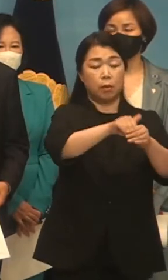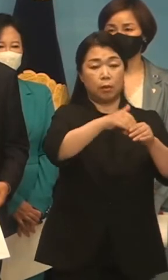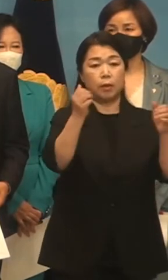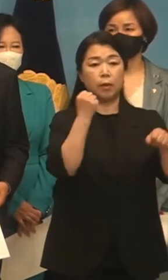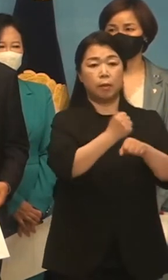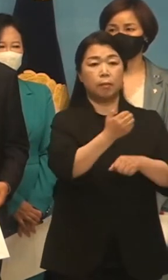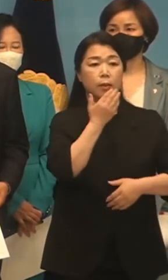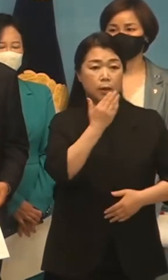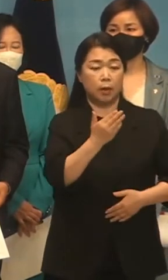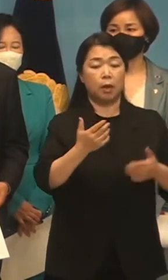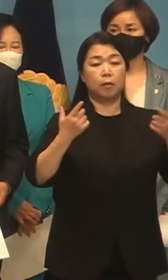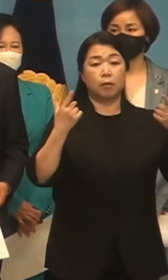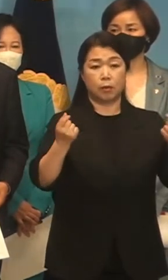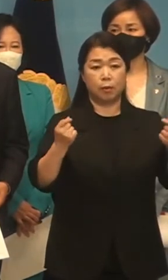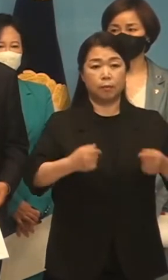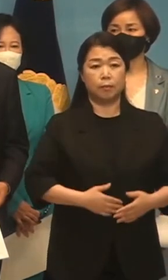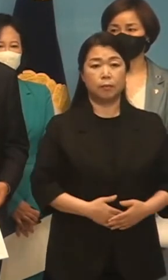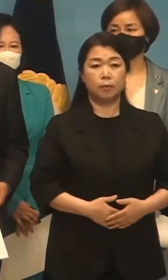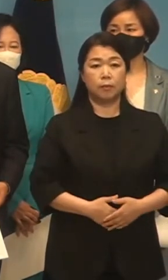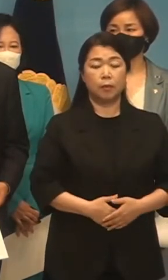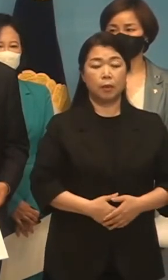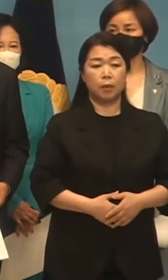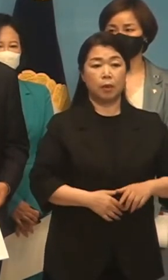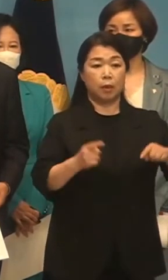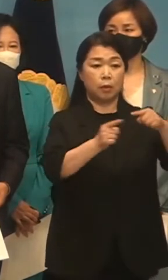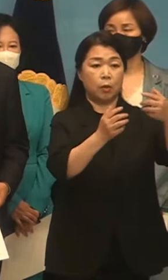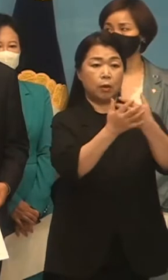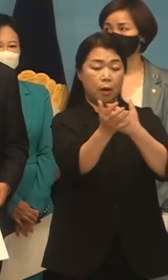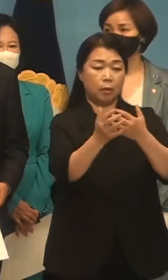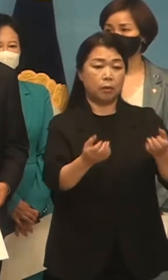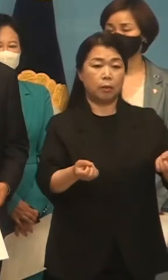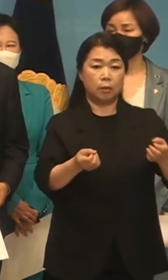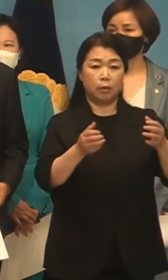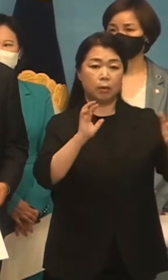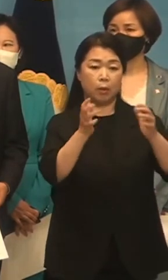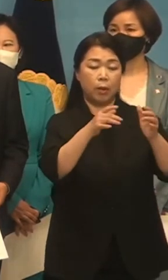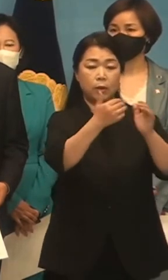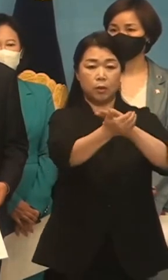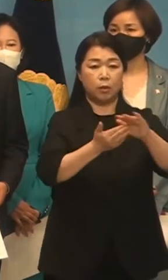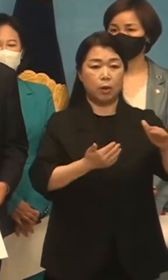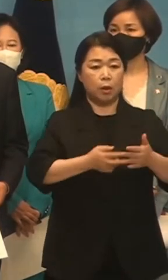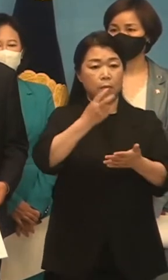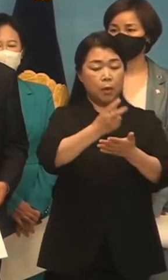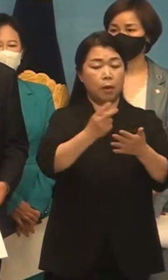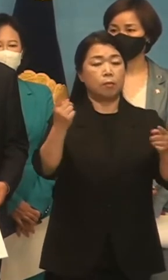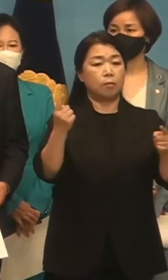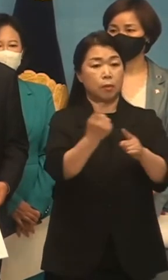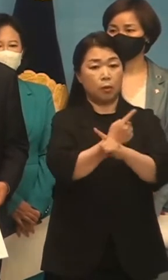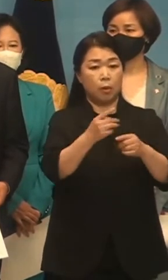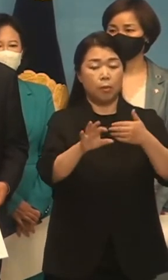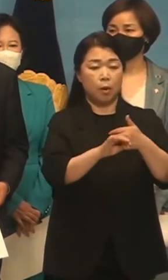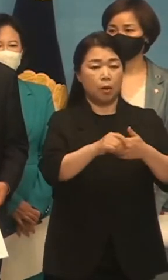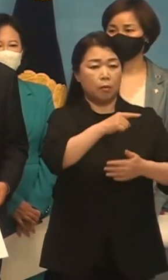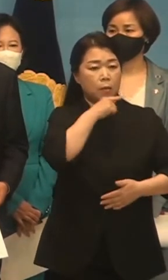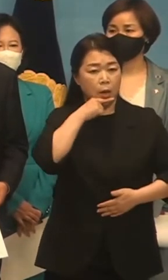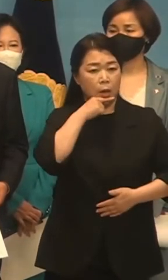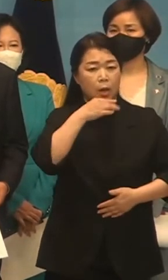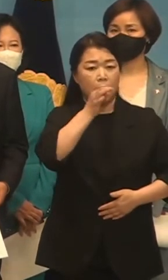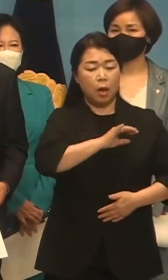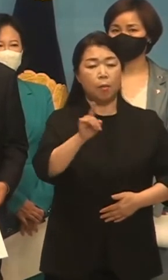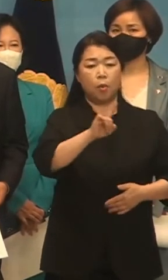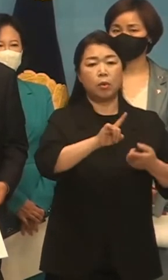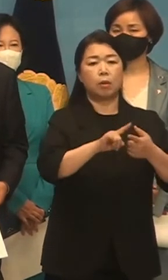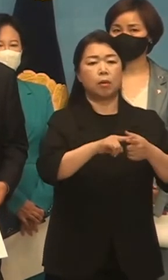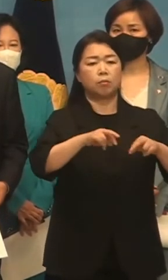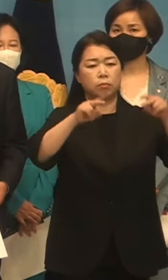있었습니다. 마찬가지로 전당대회 직전에 룰 개정을 하면 유불리에 대한 논쟁이 벌어질 수 있습니다.